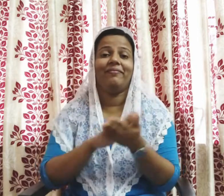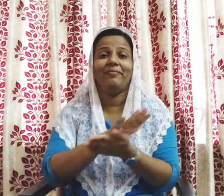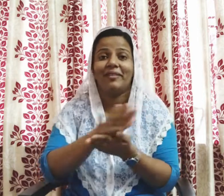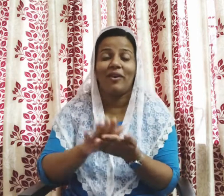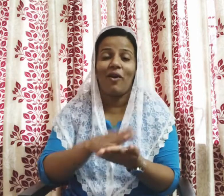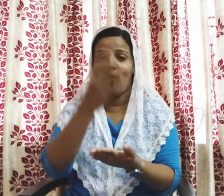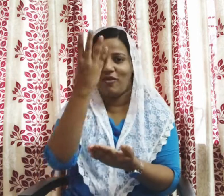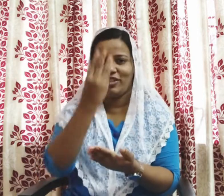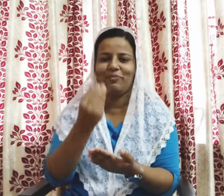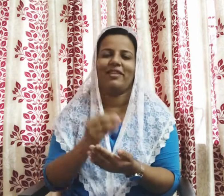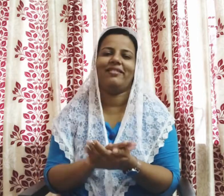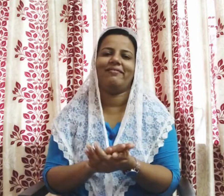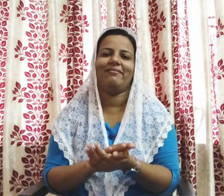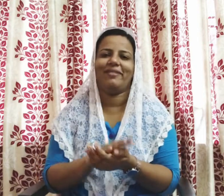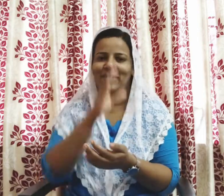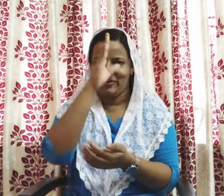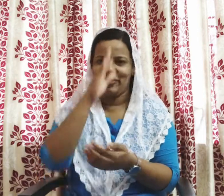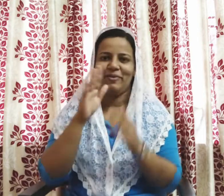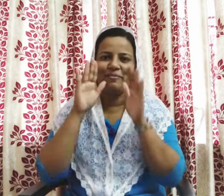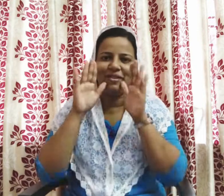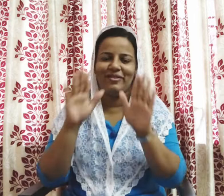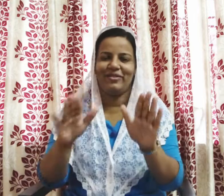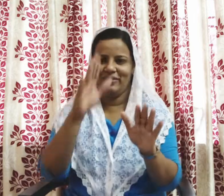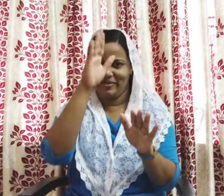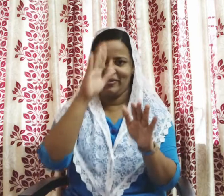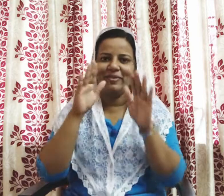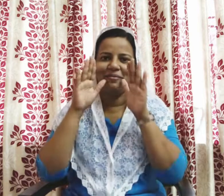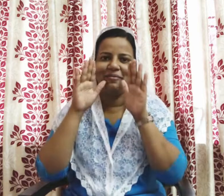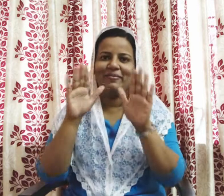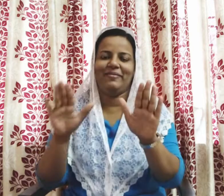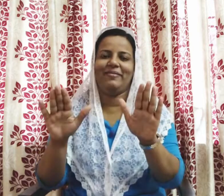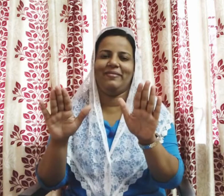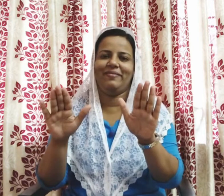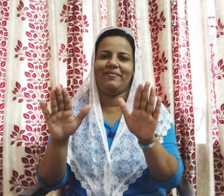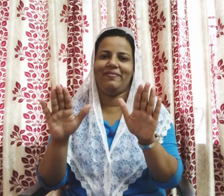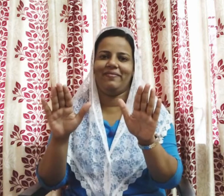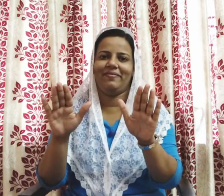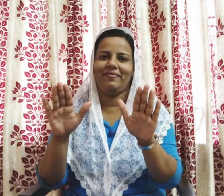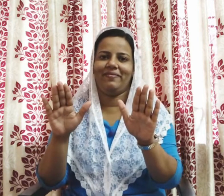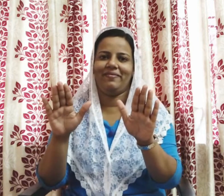വി ആർ ഷൈനിങ് ബൈ ദ പവർ ഓഫ് ഹോളി സ്പിരിറ്റ്. ഗോഡ് ബ്ലസ് യു. ഗോഡ് ബ്ലസ് യു. ഗോഡ് ബ്ലസ് യു.